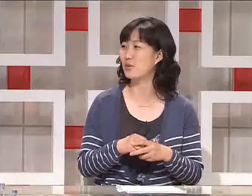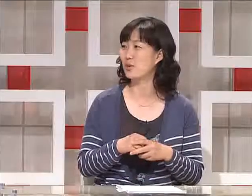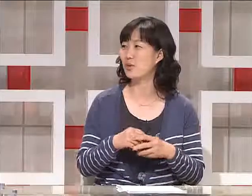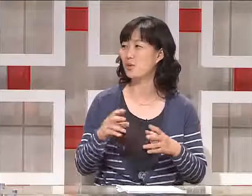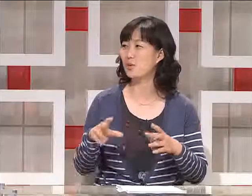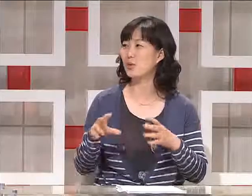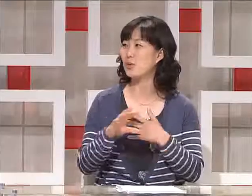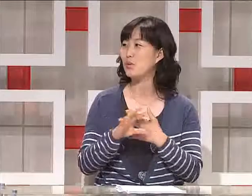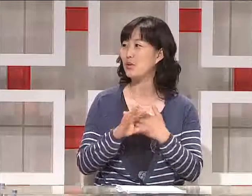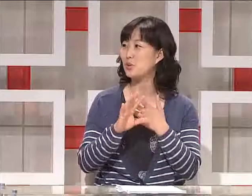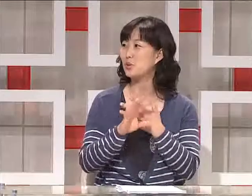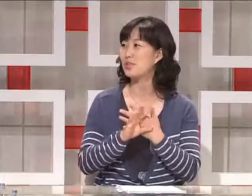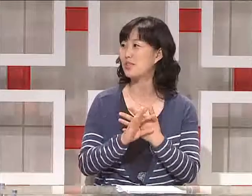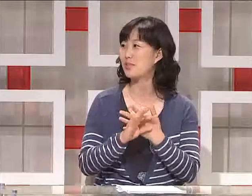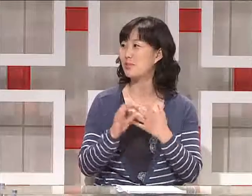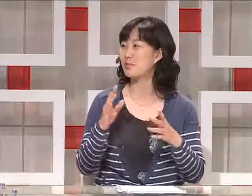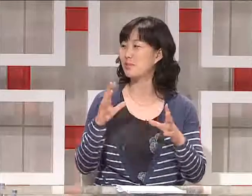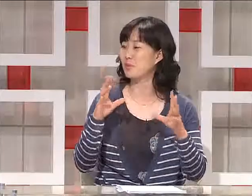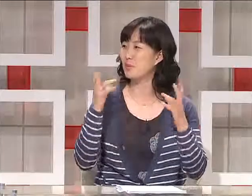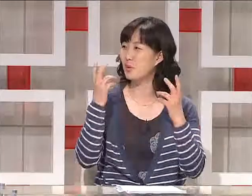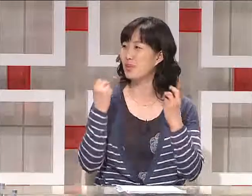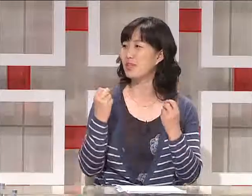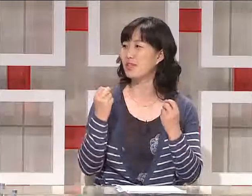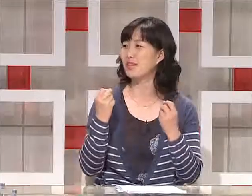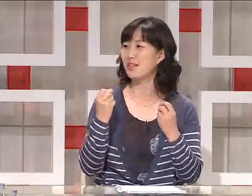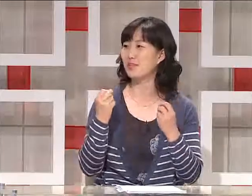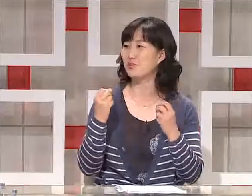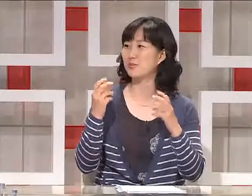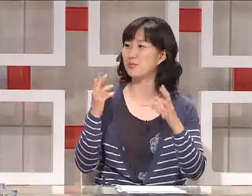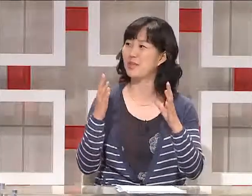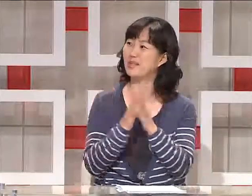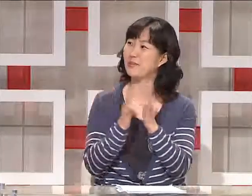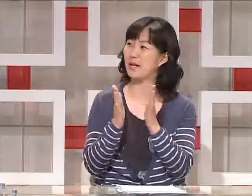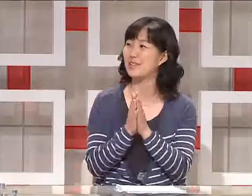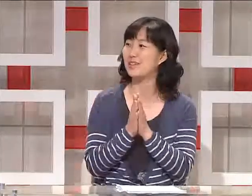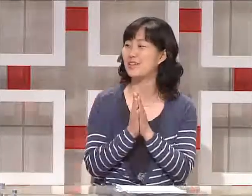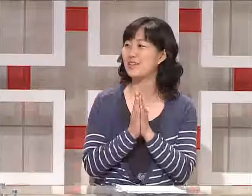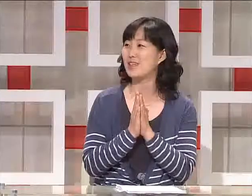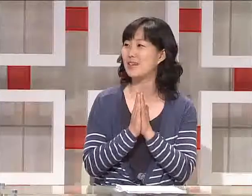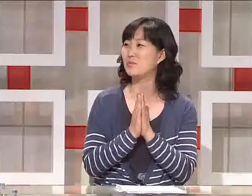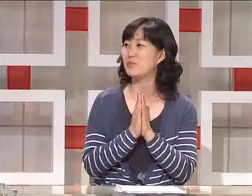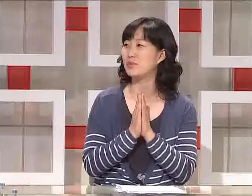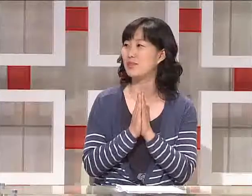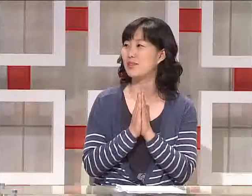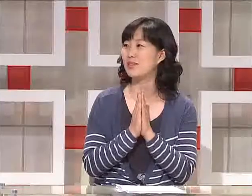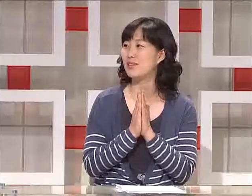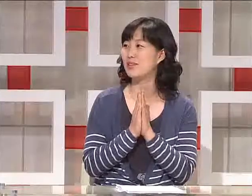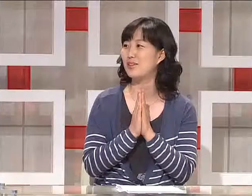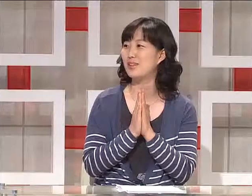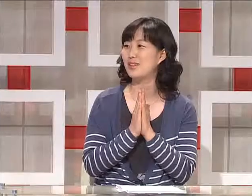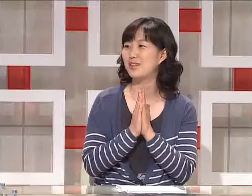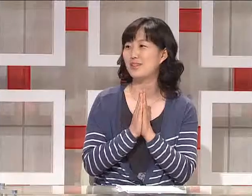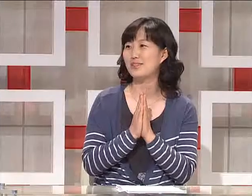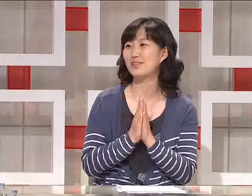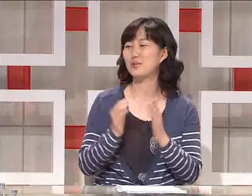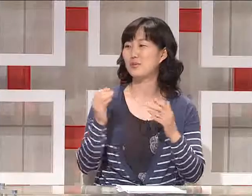수화 표현의 손짓, 표현 이런 게 딱딱 맞아 떨어지지 않는 부분에서 그런 게 좀